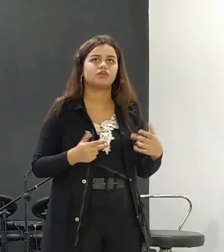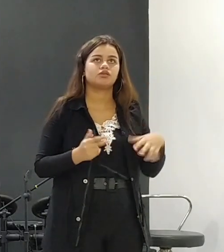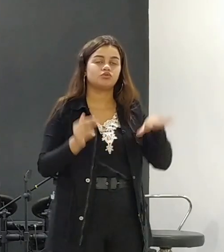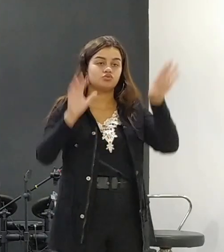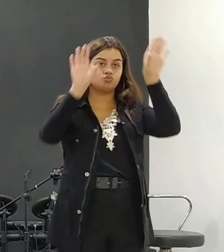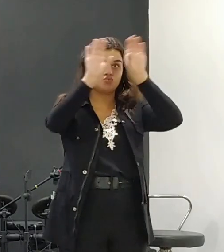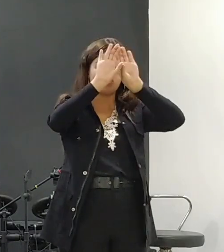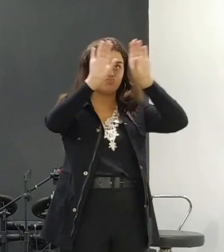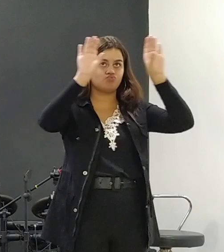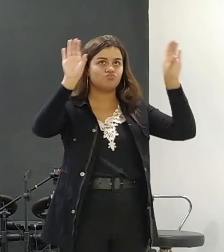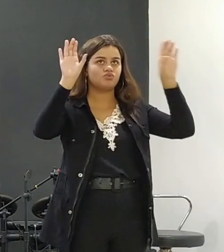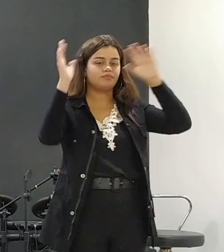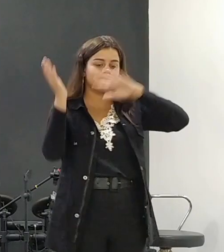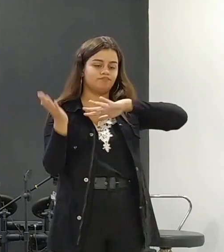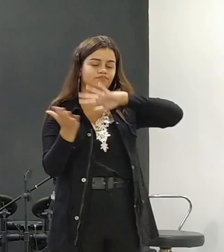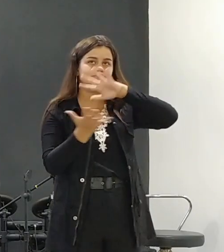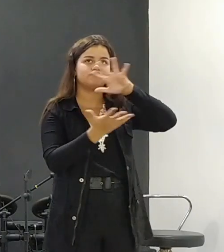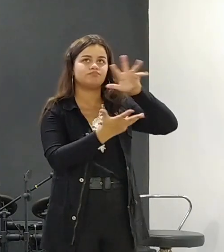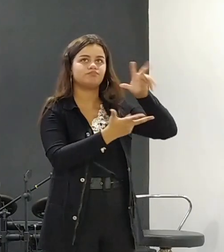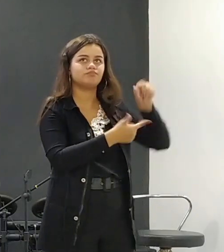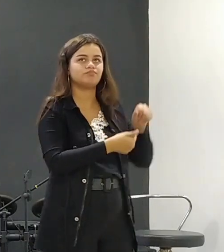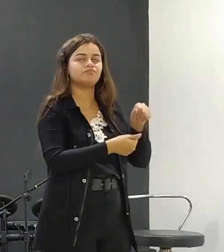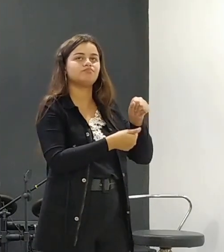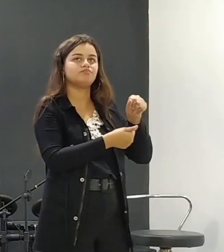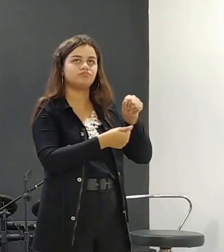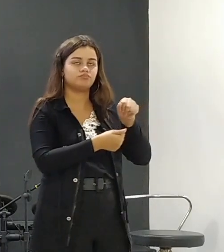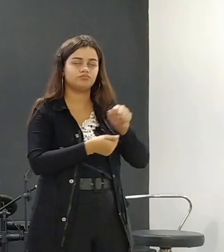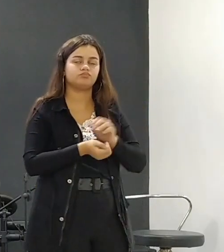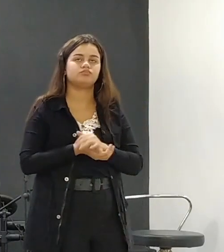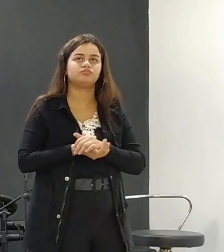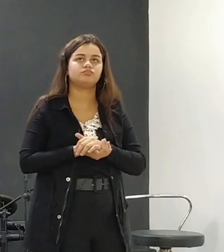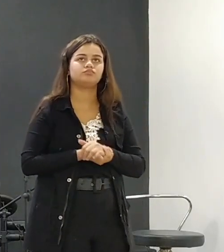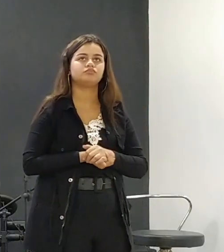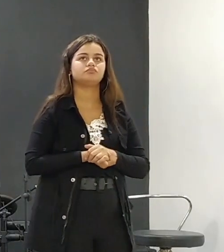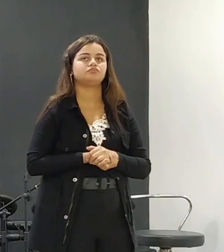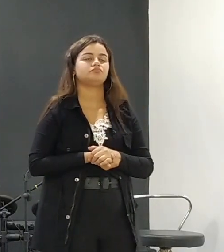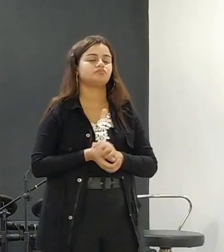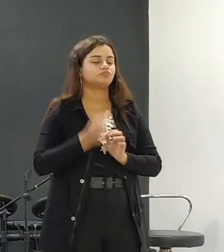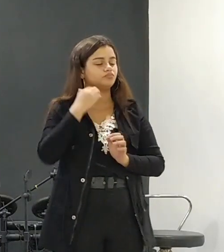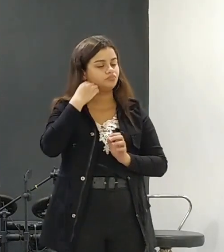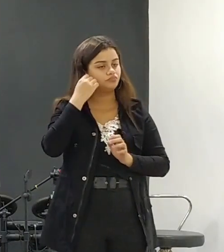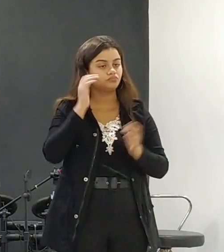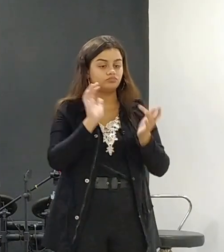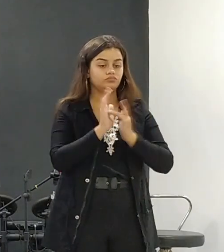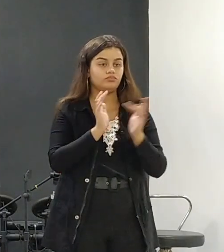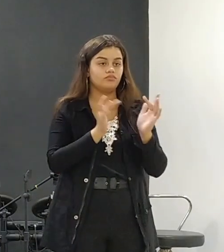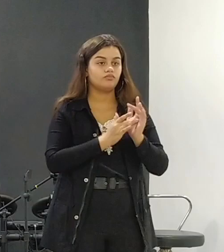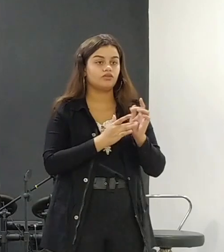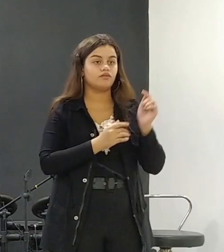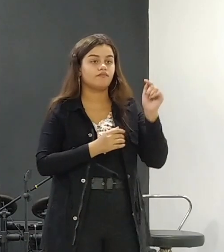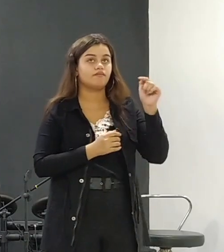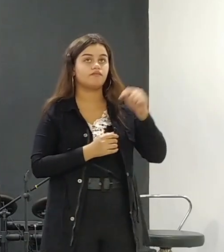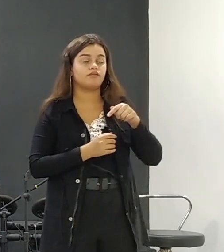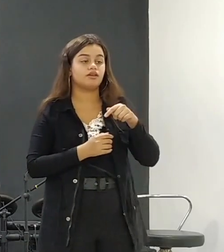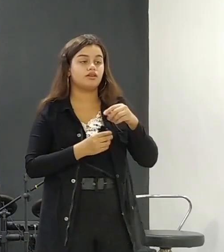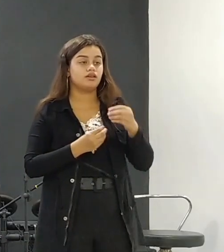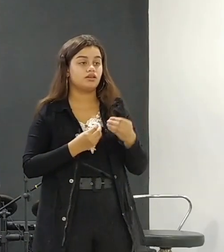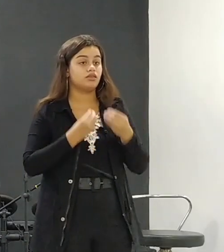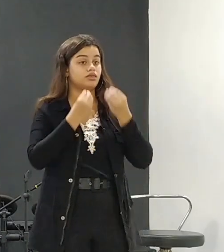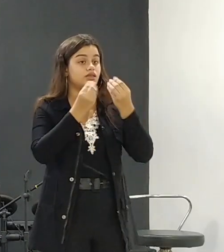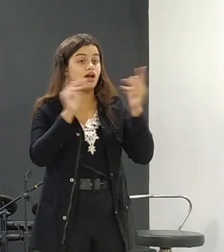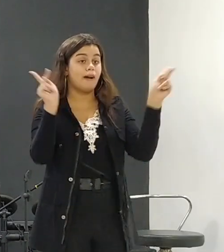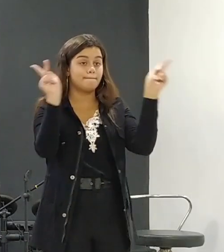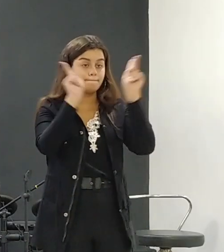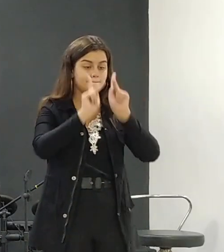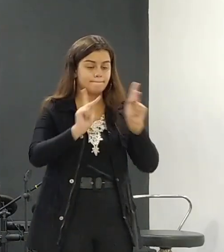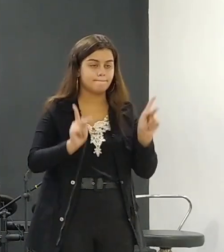no céu, como as que estão, quanto as que estão na terra, quanto as que estão nos céus. Então Jesus vem e traz a paz por